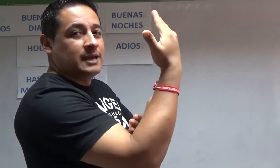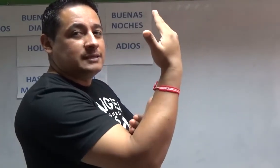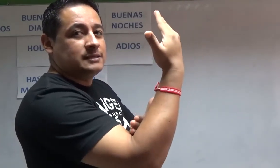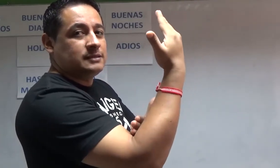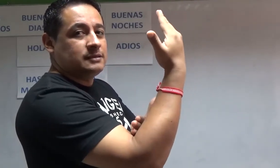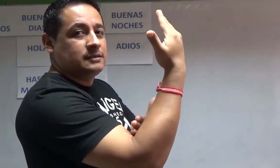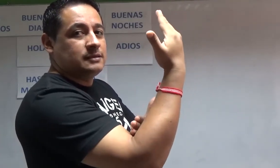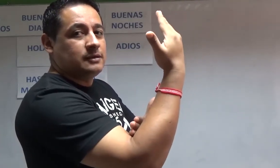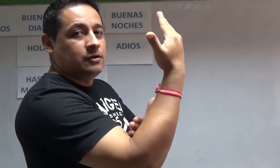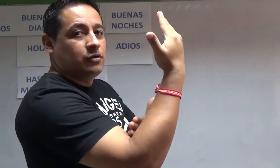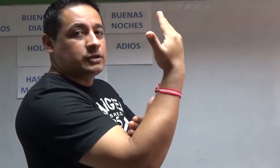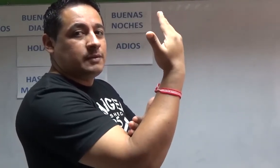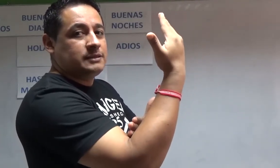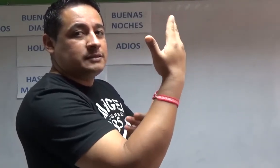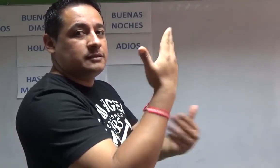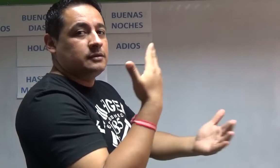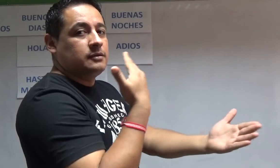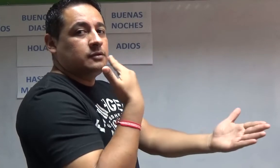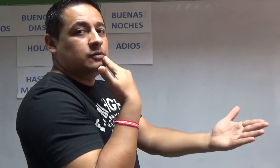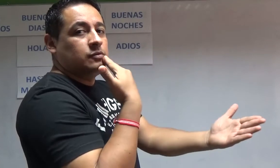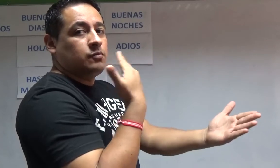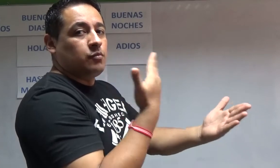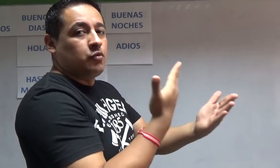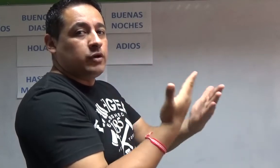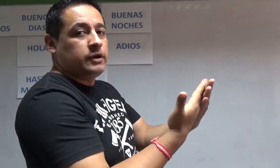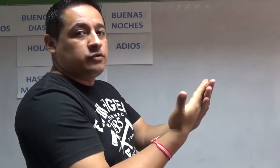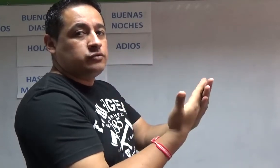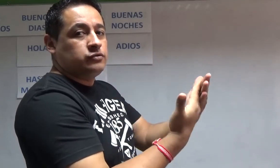días. Otra vez, buenos